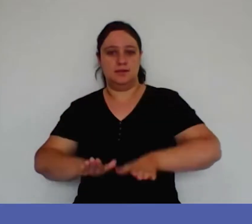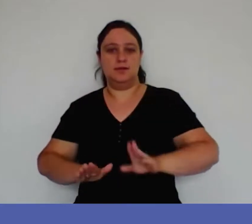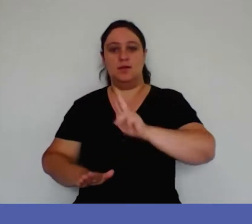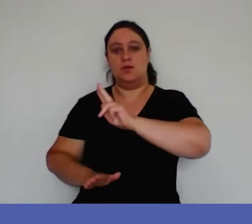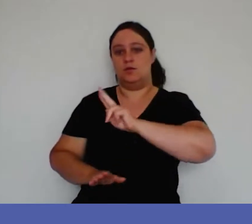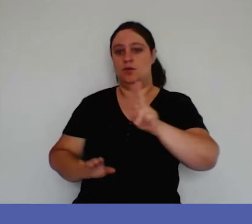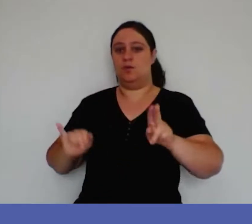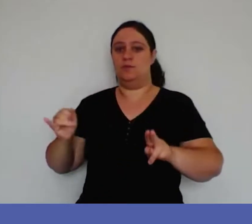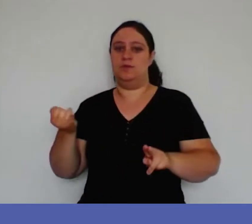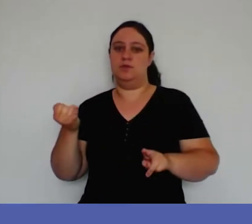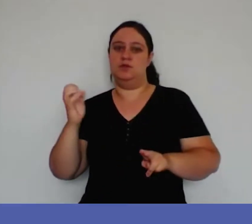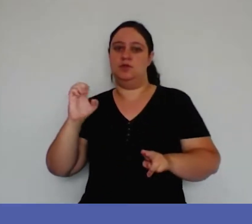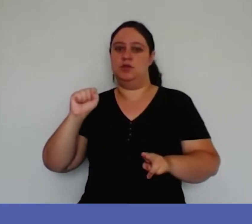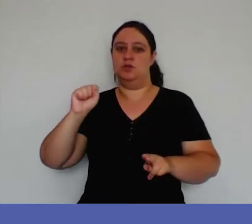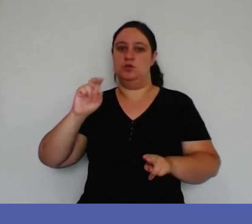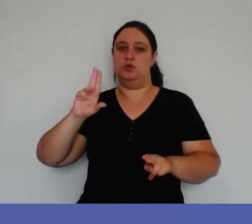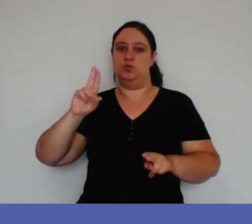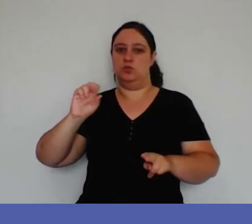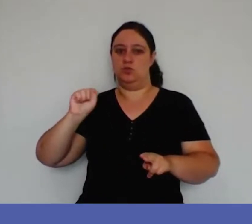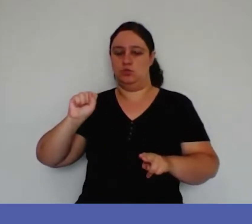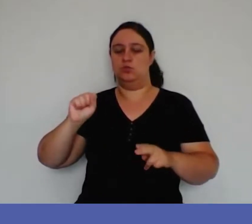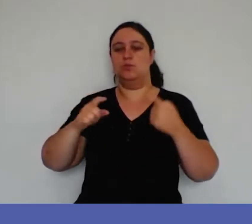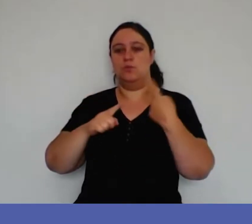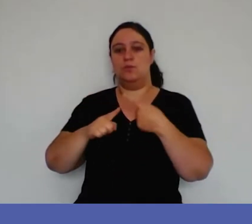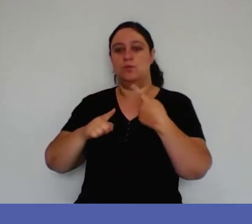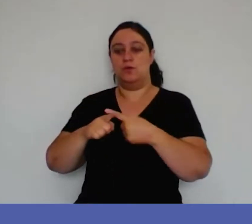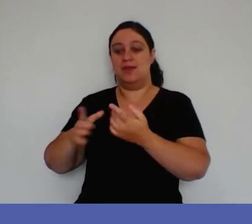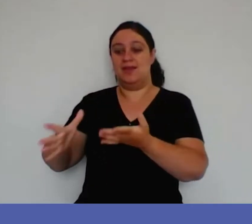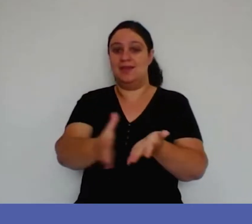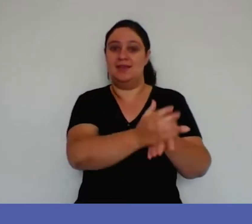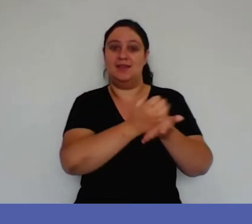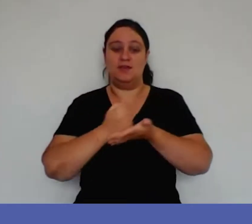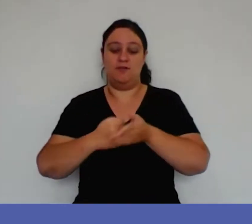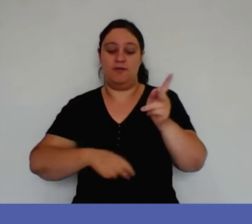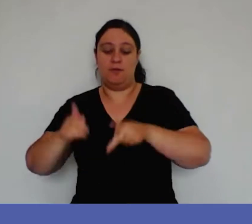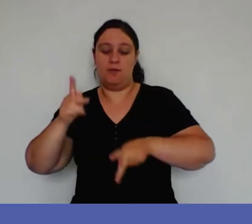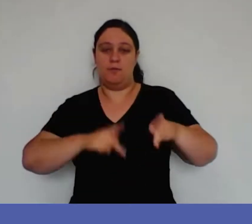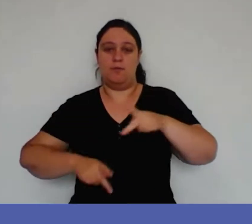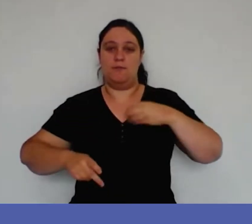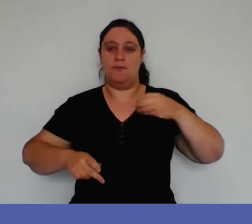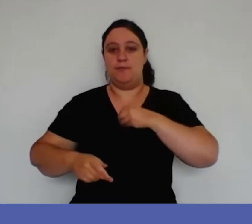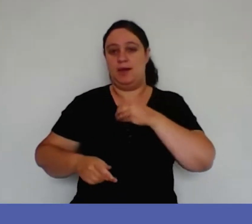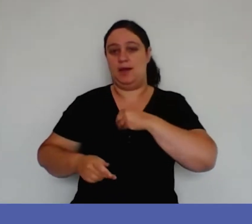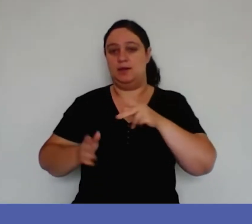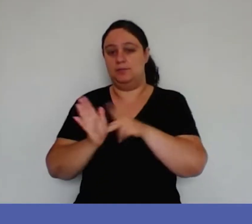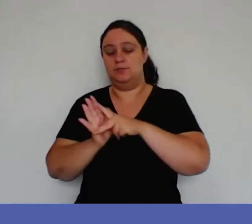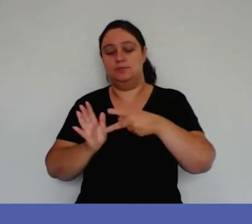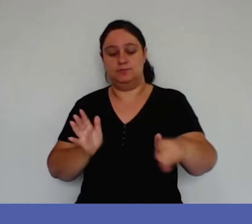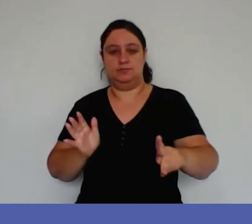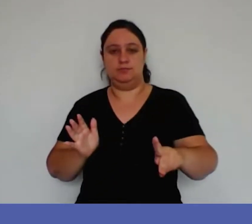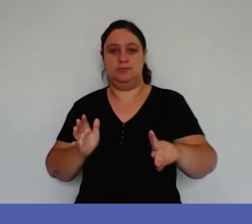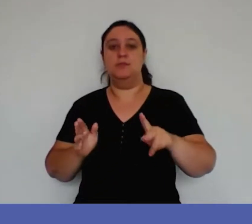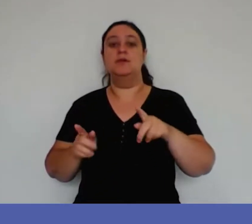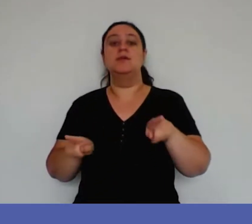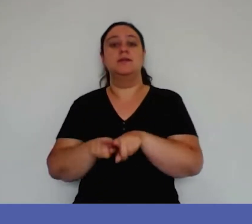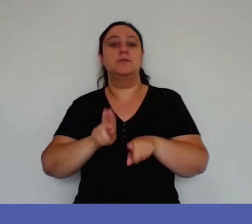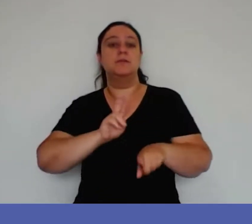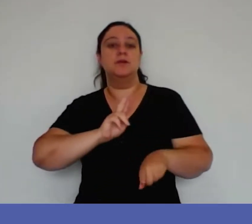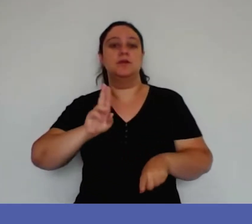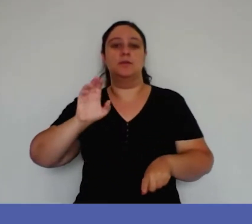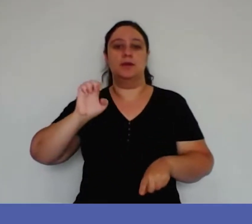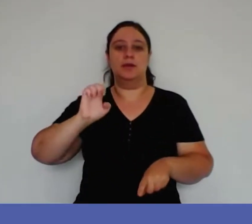salvará o seu povo dos pecados dele. Ele também ganhou o nome Emanuel, que